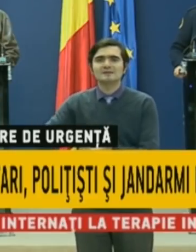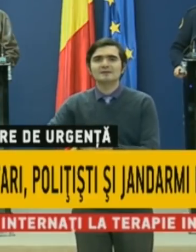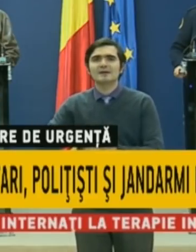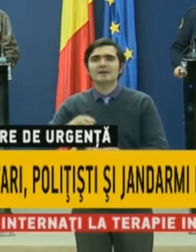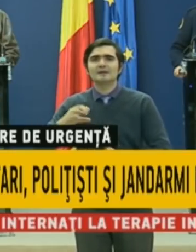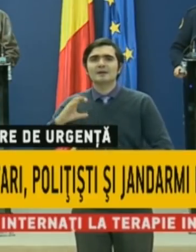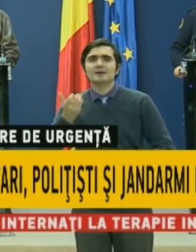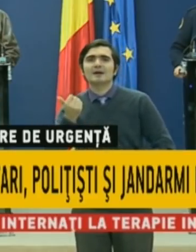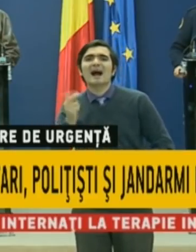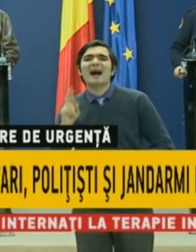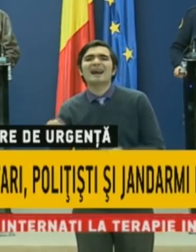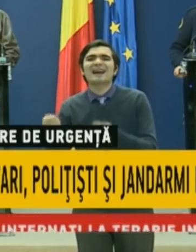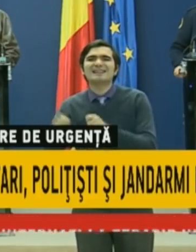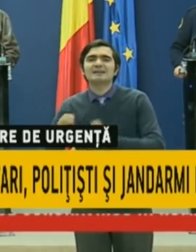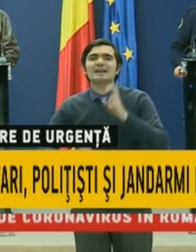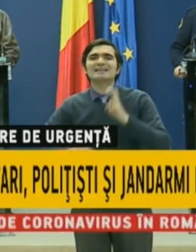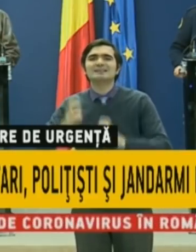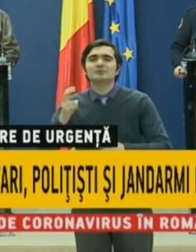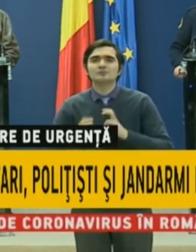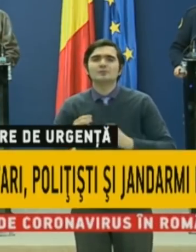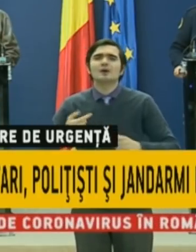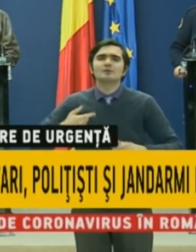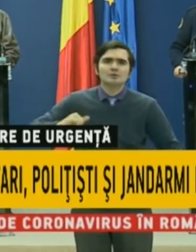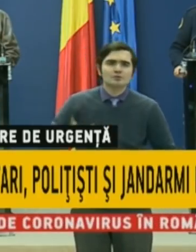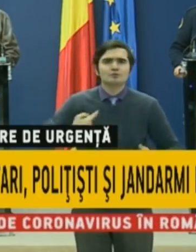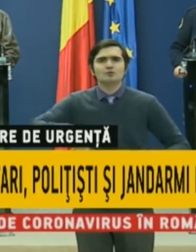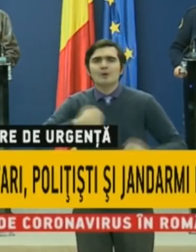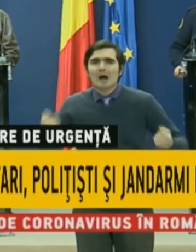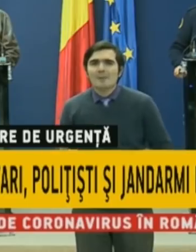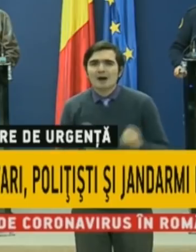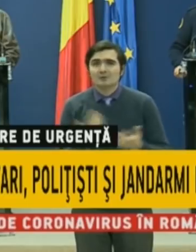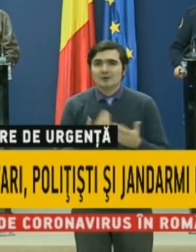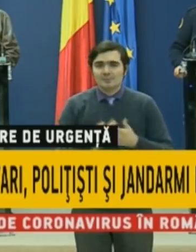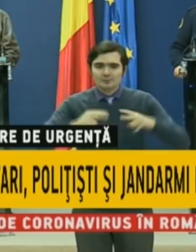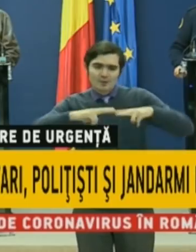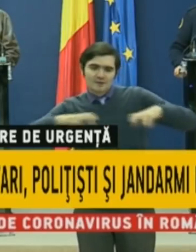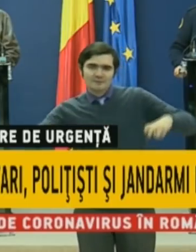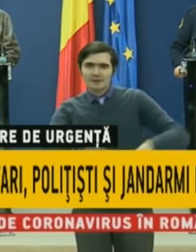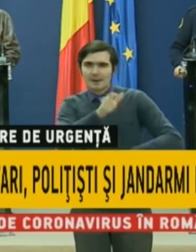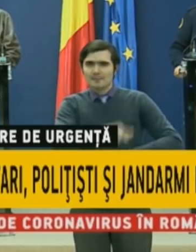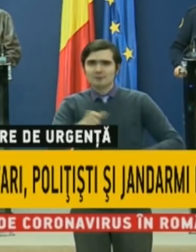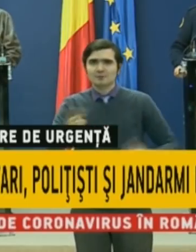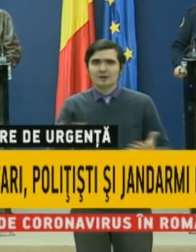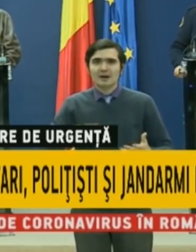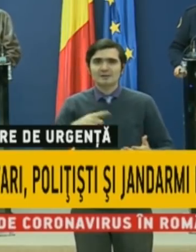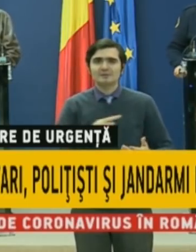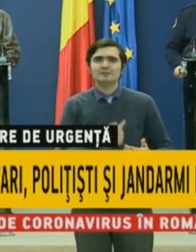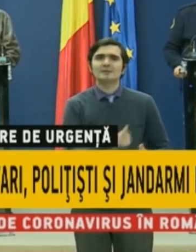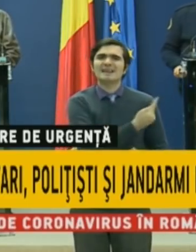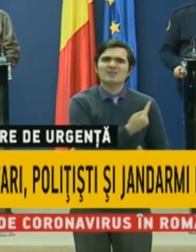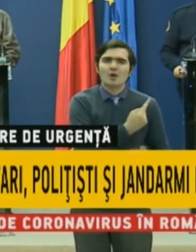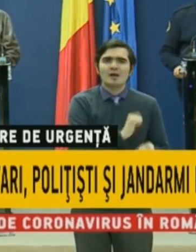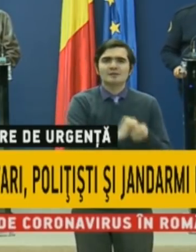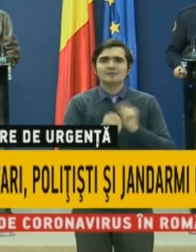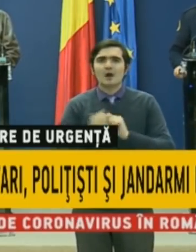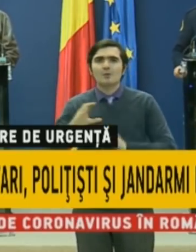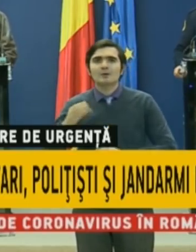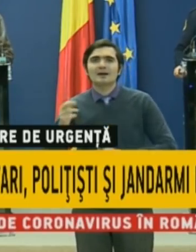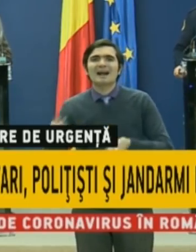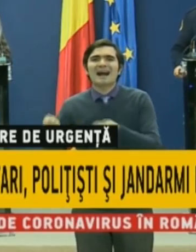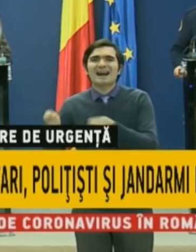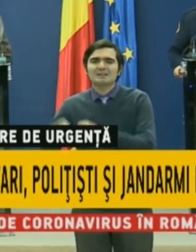instituționalizată. S-a acționat pentru verificarea persoanelor care sunt autoizolate și în carantină.